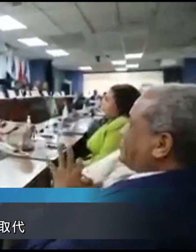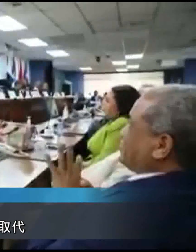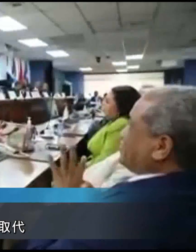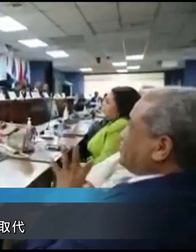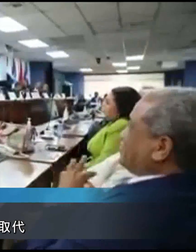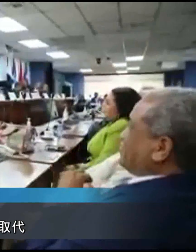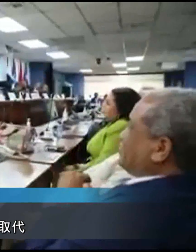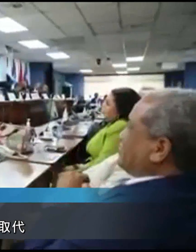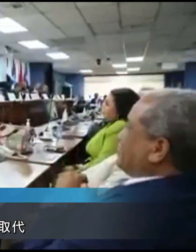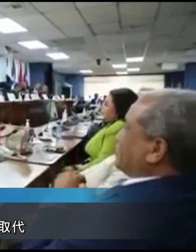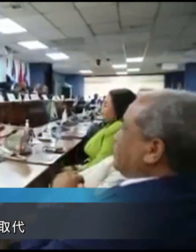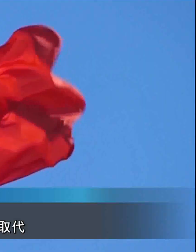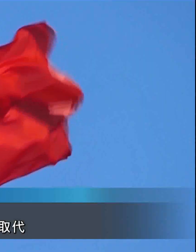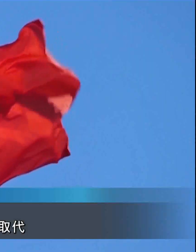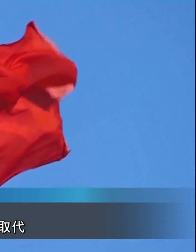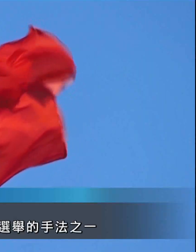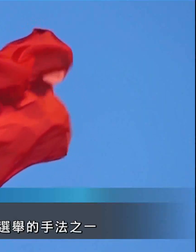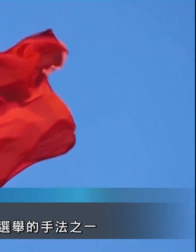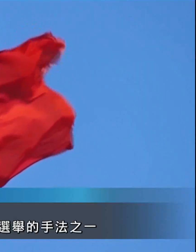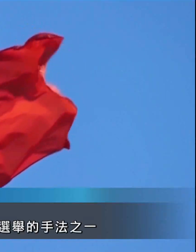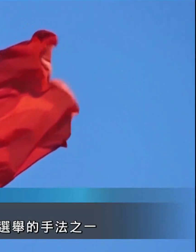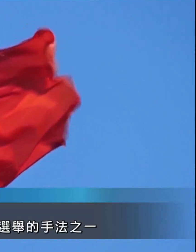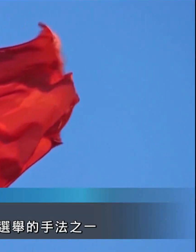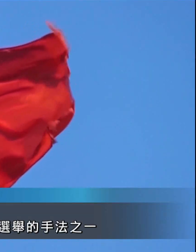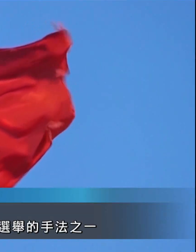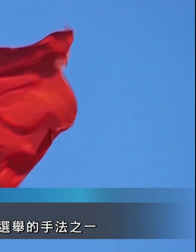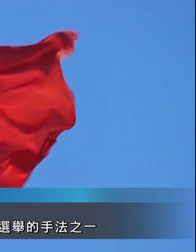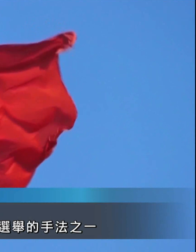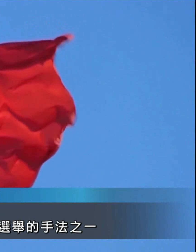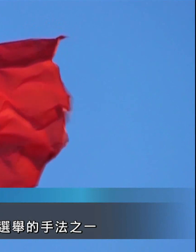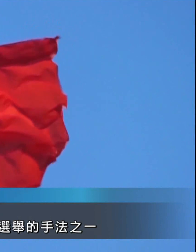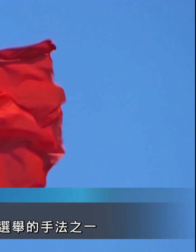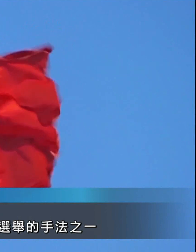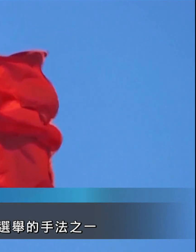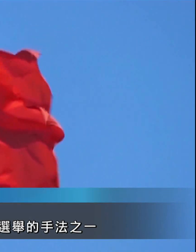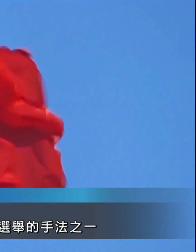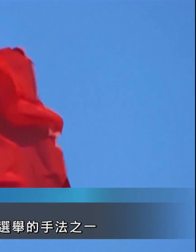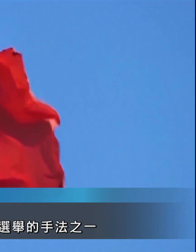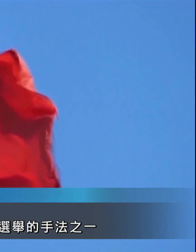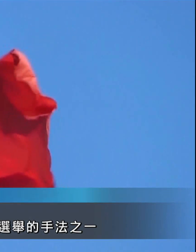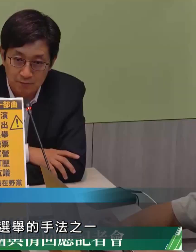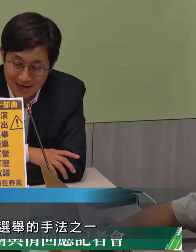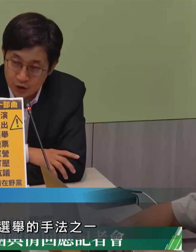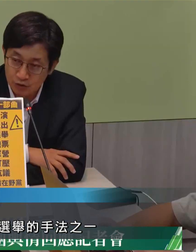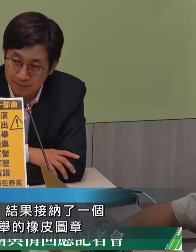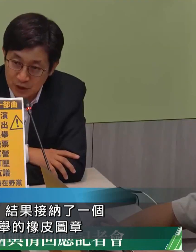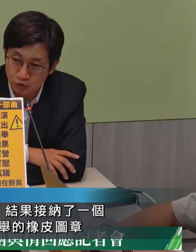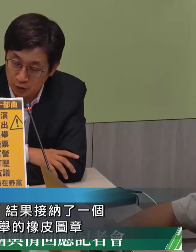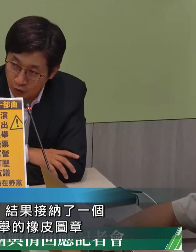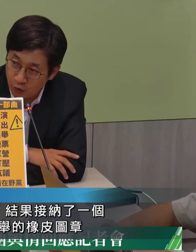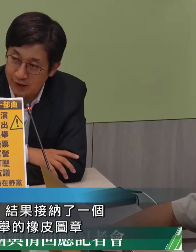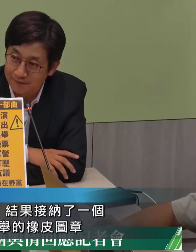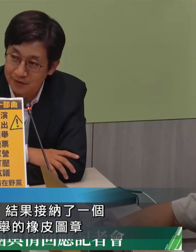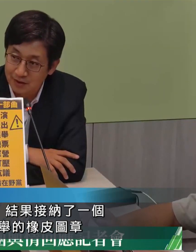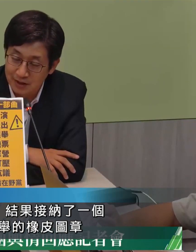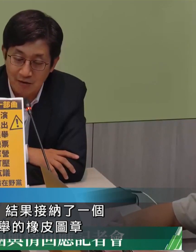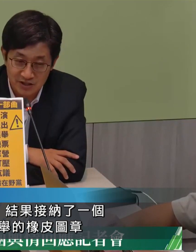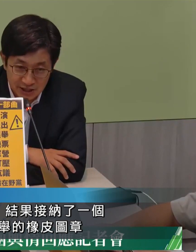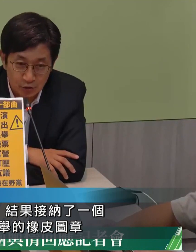全国人大取代，略有抨击这是中国介入台湾选举的手法之一。 排除了民主的国会，然后结果